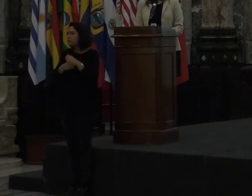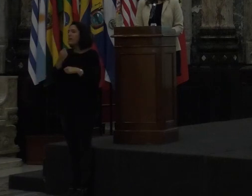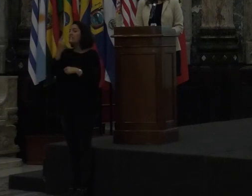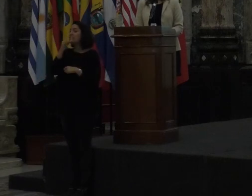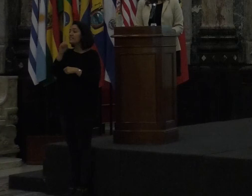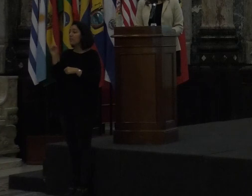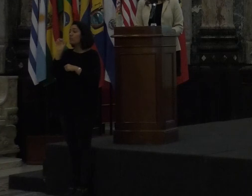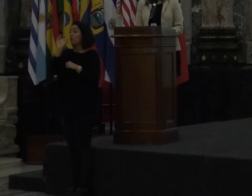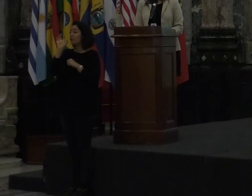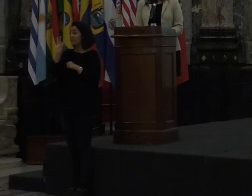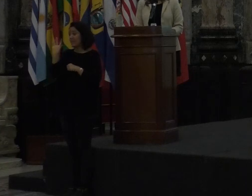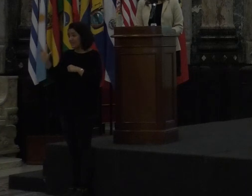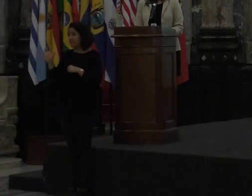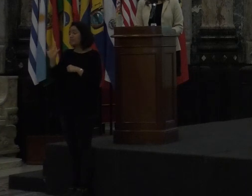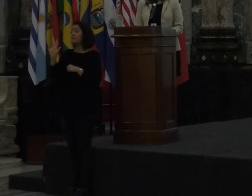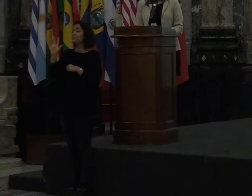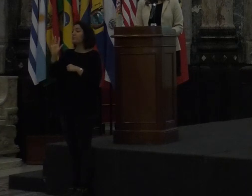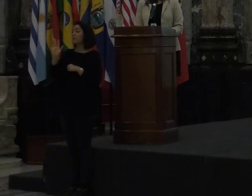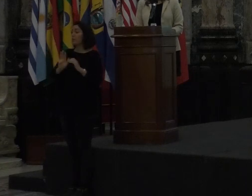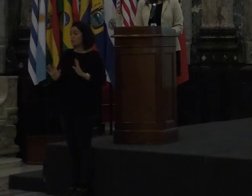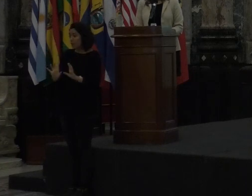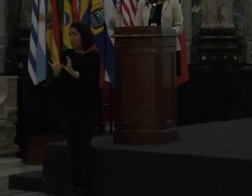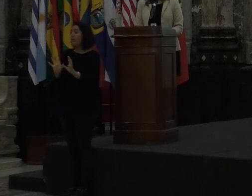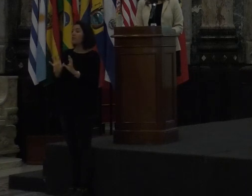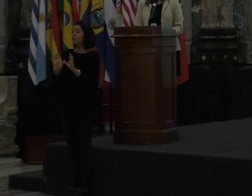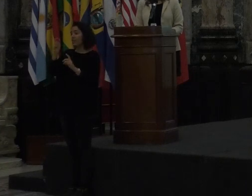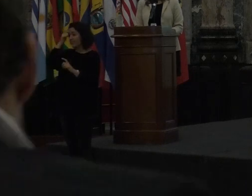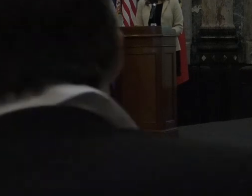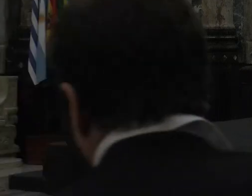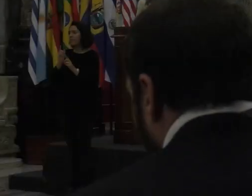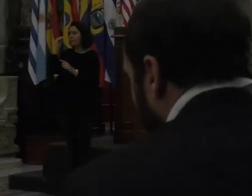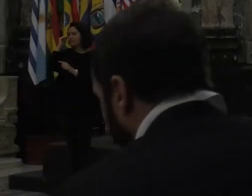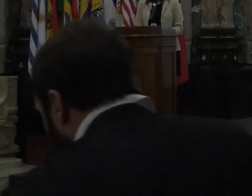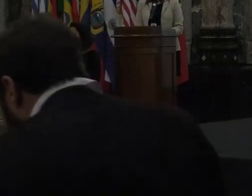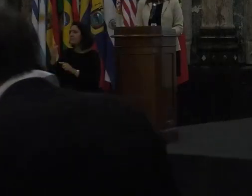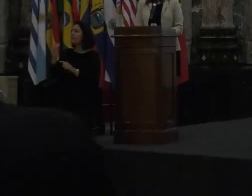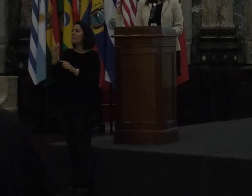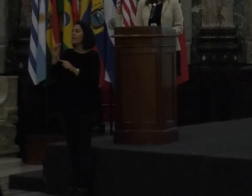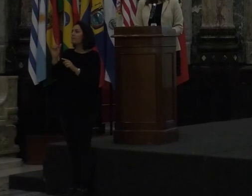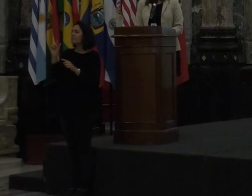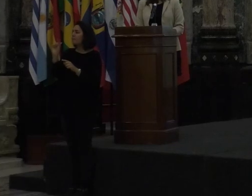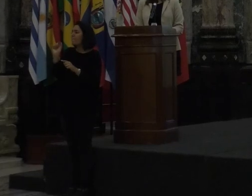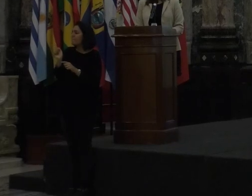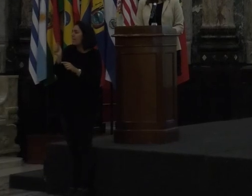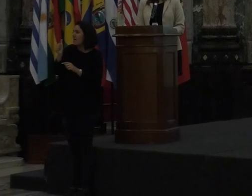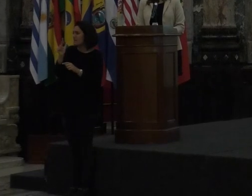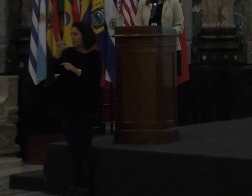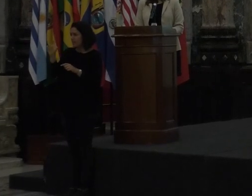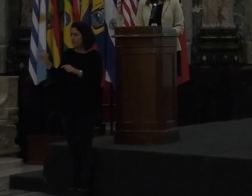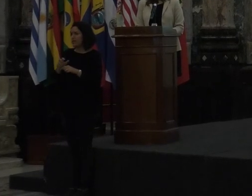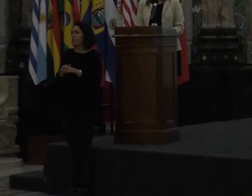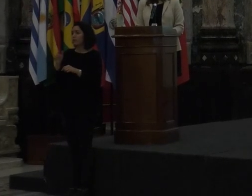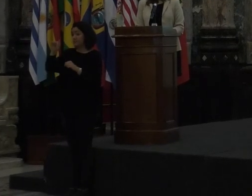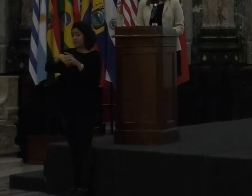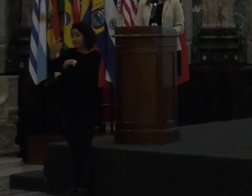técnicos, administrativos y de servicios y un número de docentes que no llega a los 300. Este año